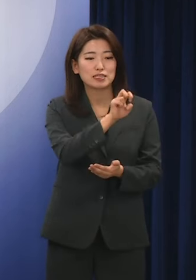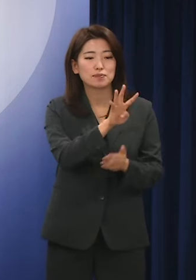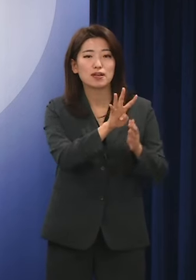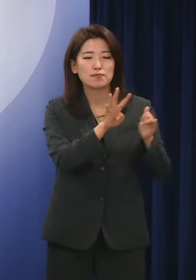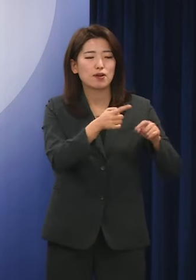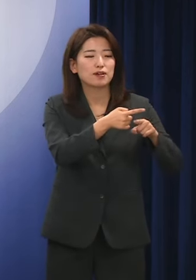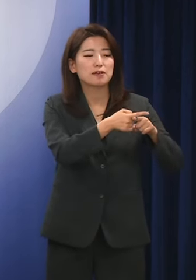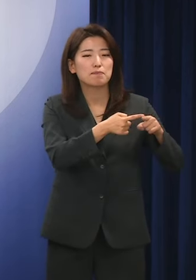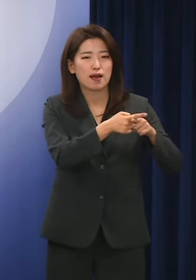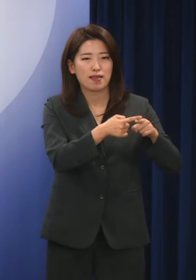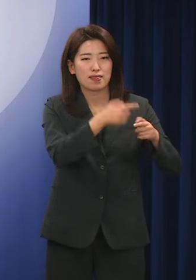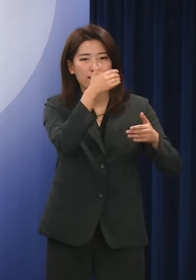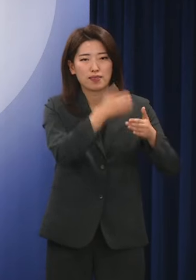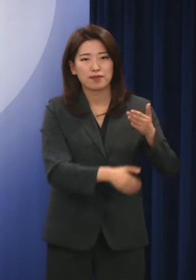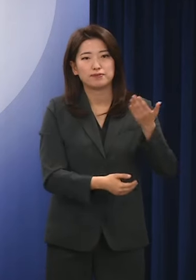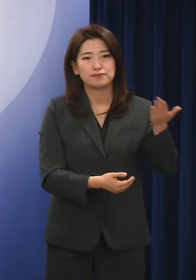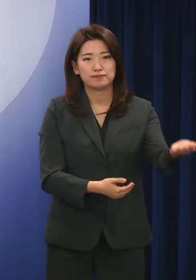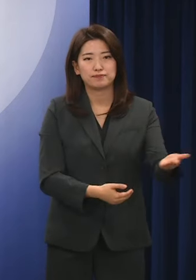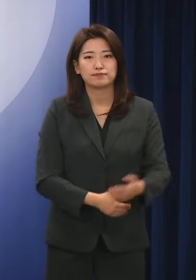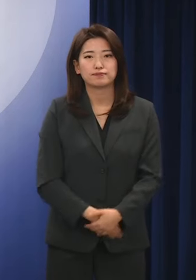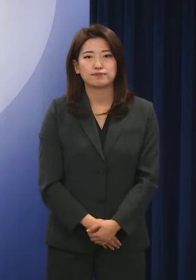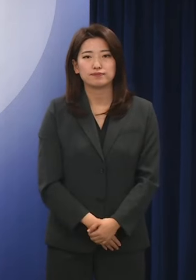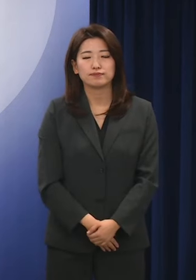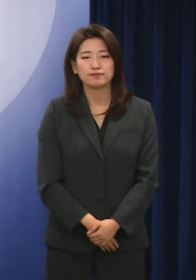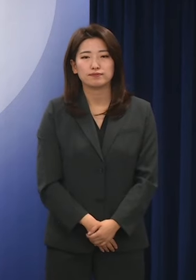절반을 감경합니다.